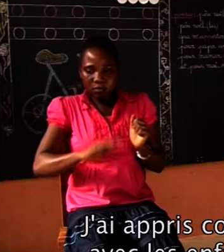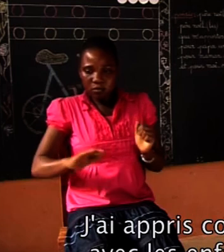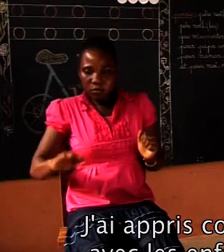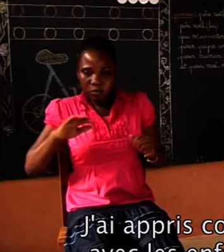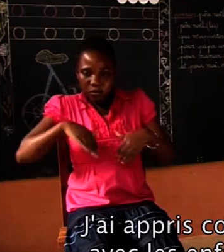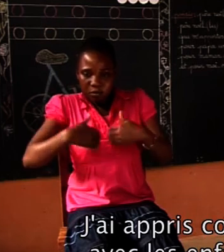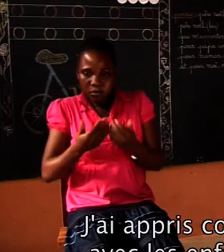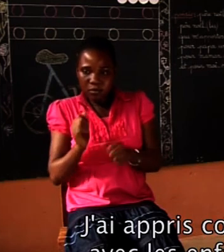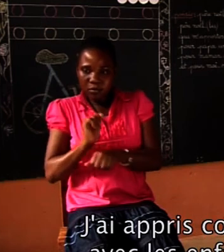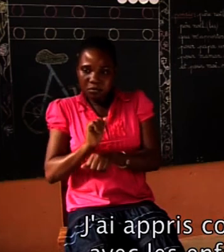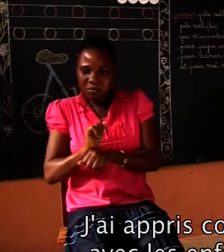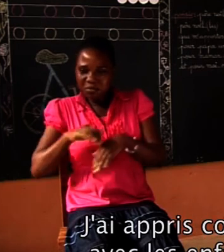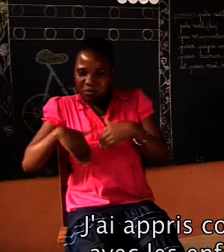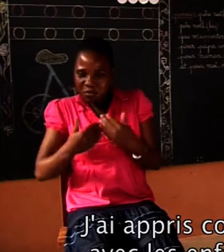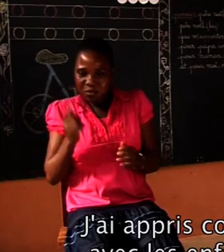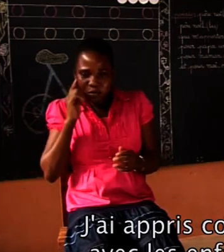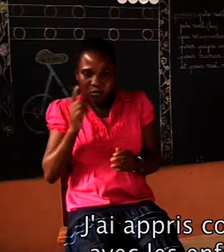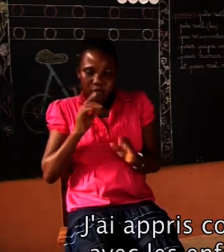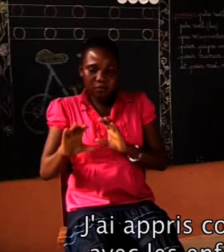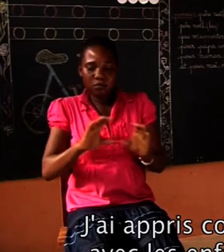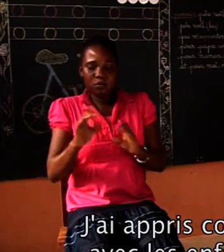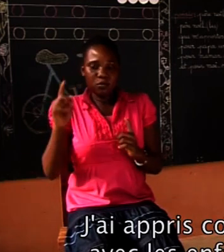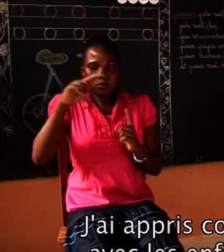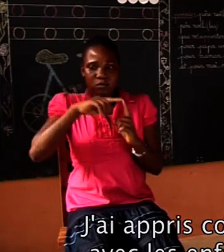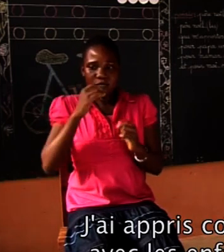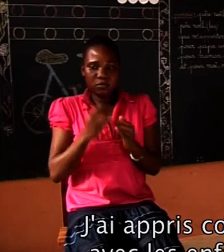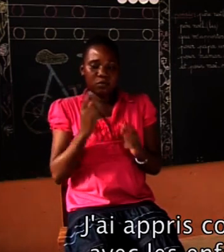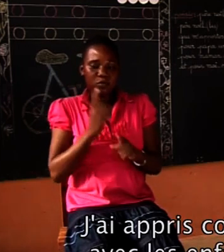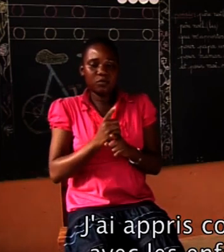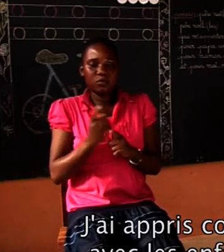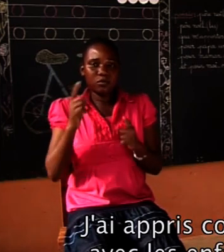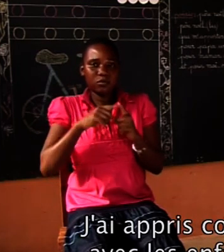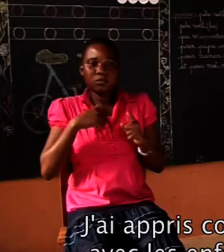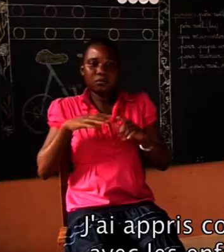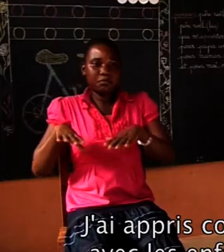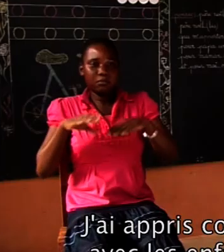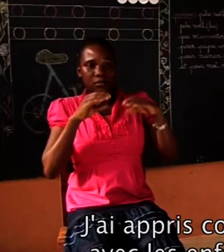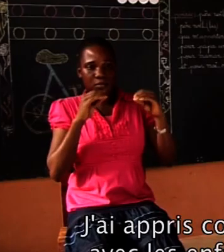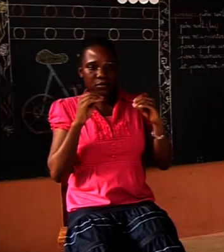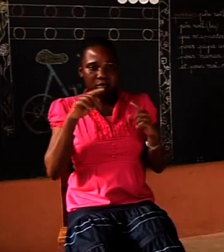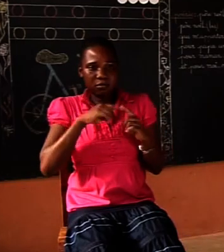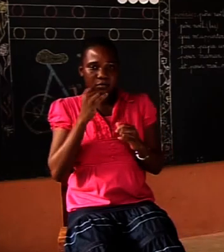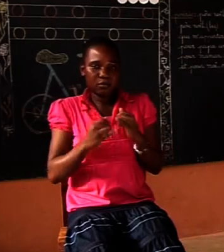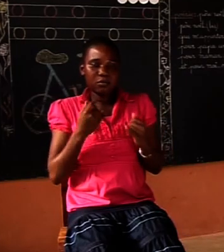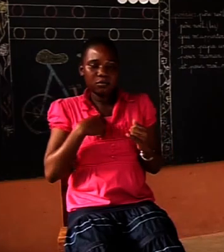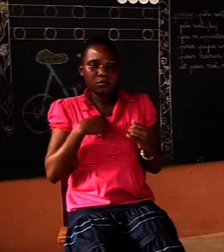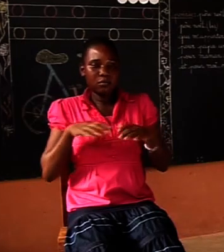J'ai appris comment travailler avec les enfants, avec les sourds, jusqu'à maintenant.